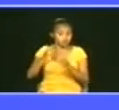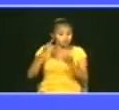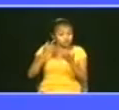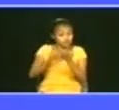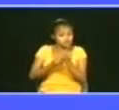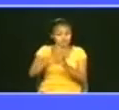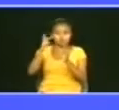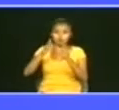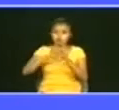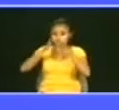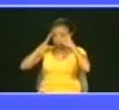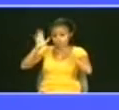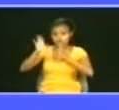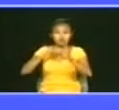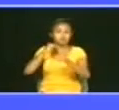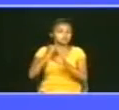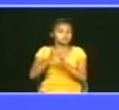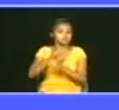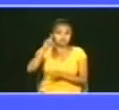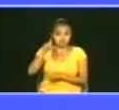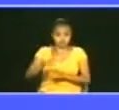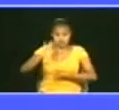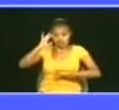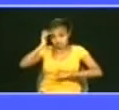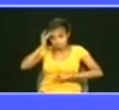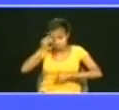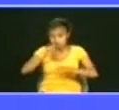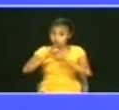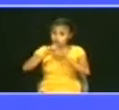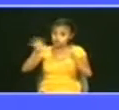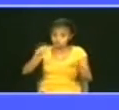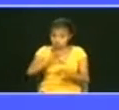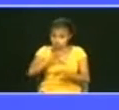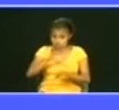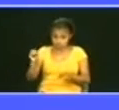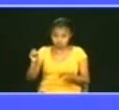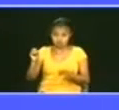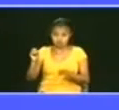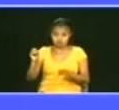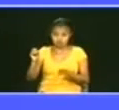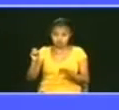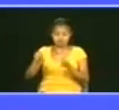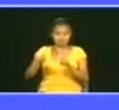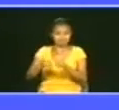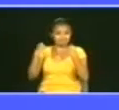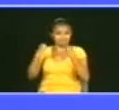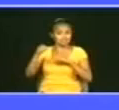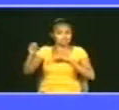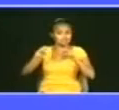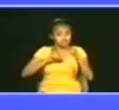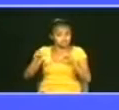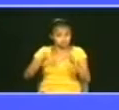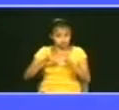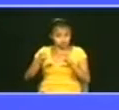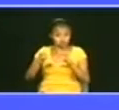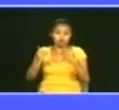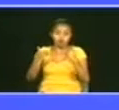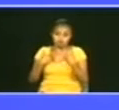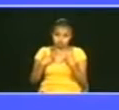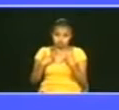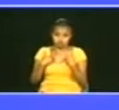ያለውና እነዚህ ቦታዎች ላይ ትኩረት አድርገን መስራት ያስፈልጋል። የበሽታው ስርጭትን የሚቀለብሱ